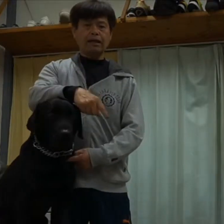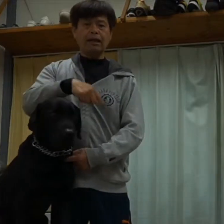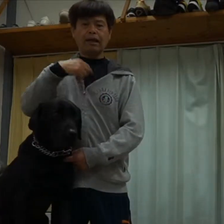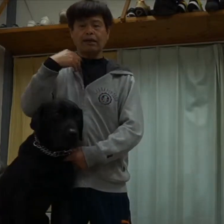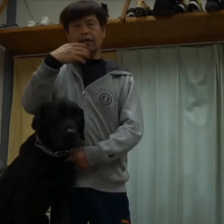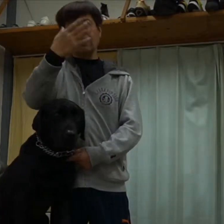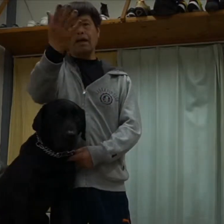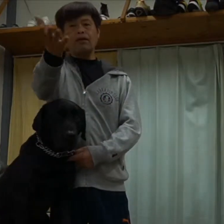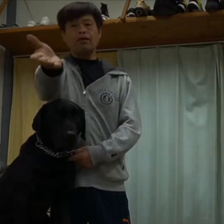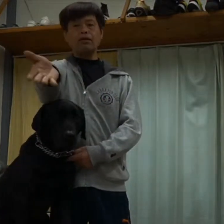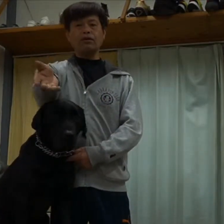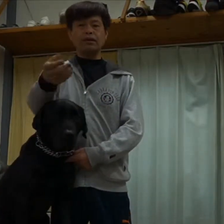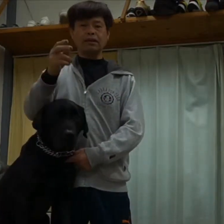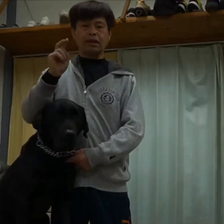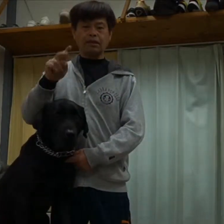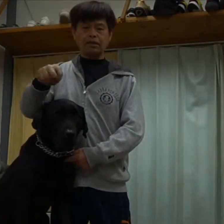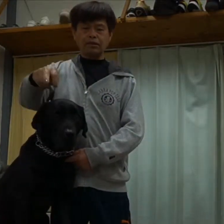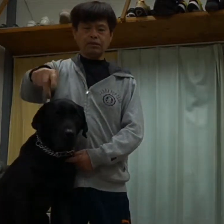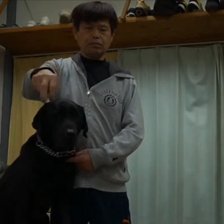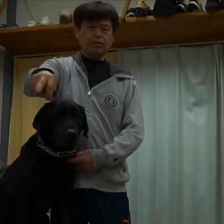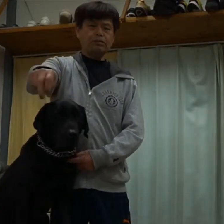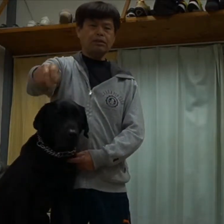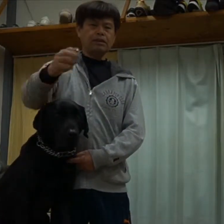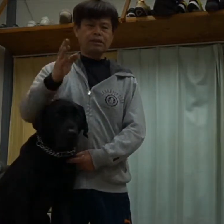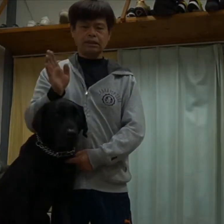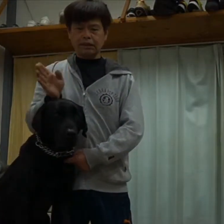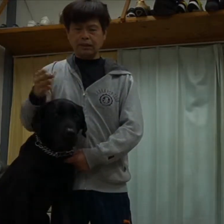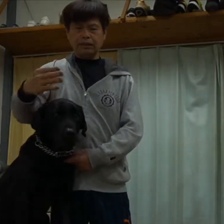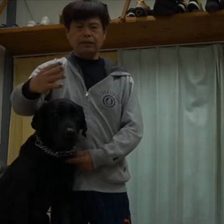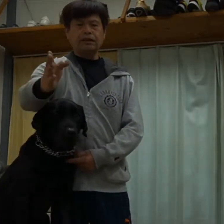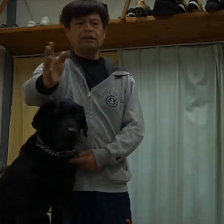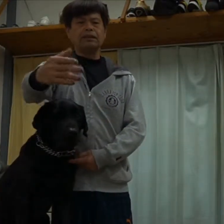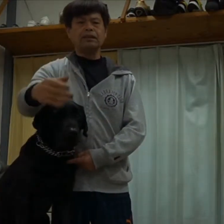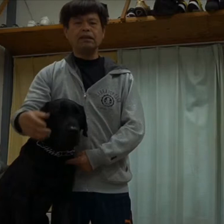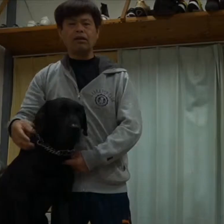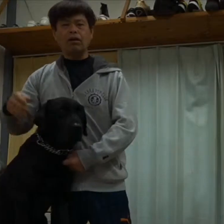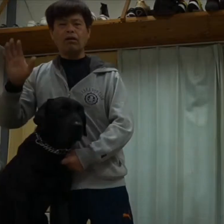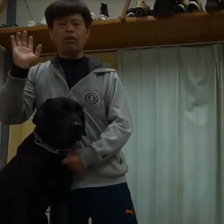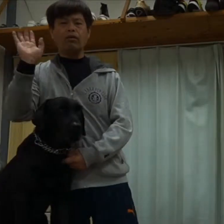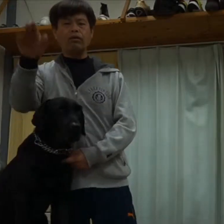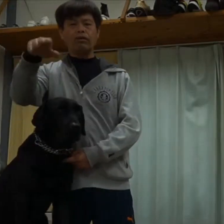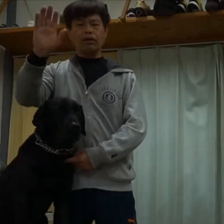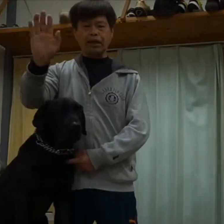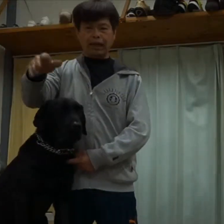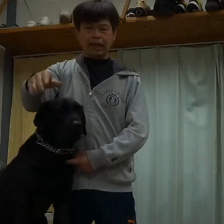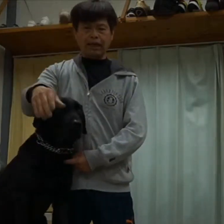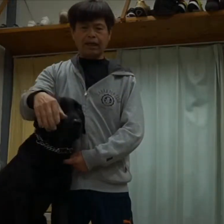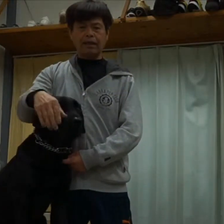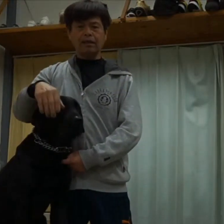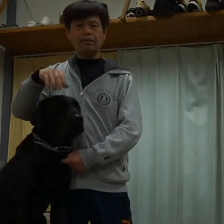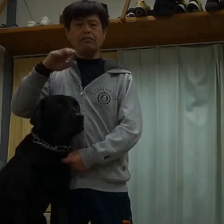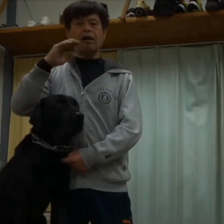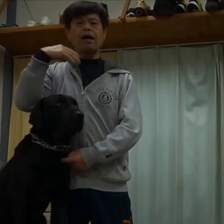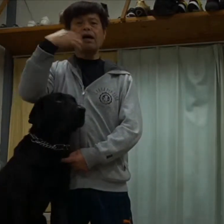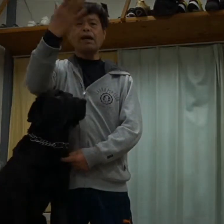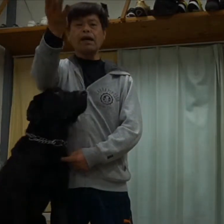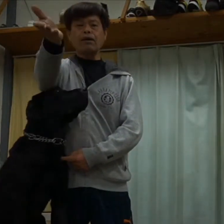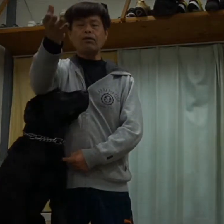ああなたの言うムームー道ホラー前